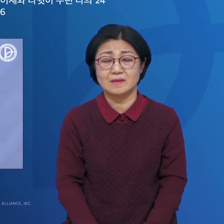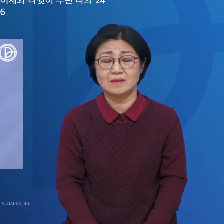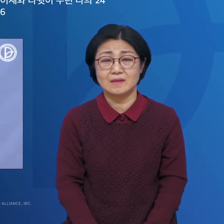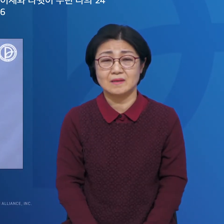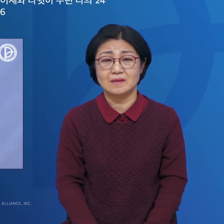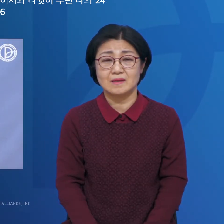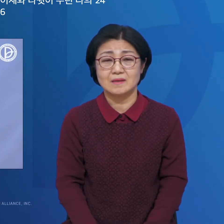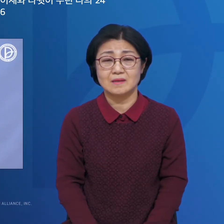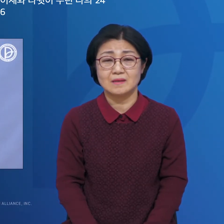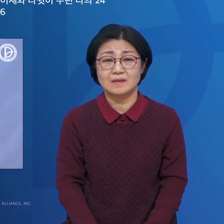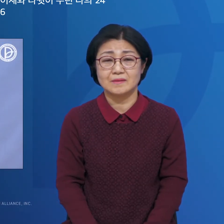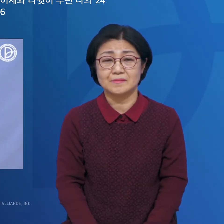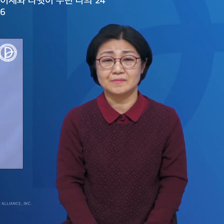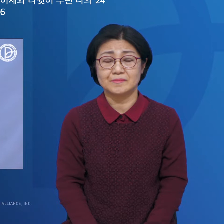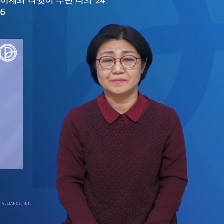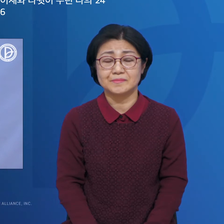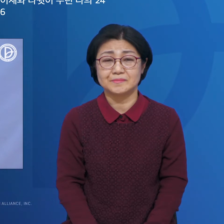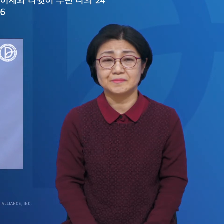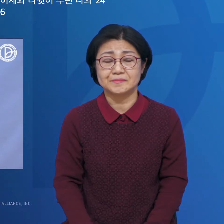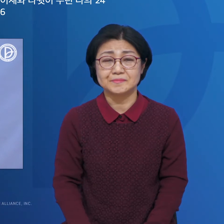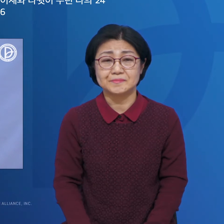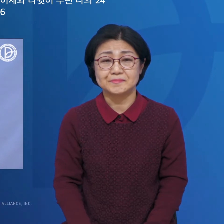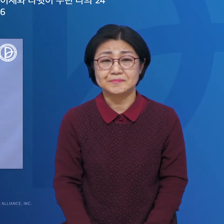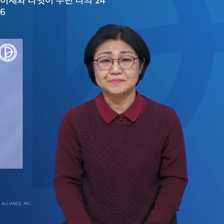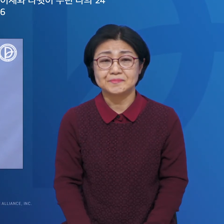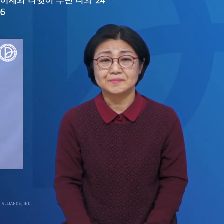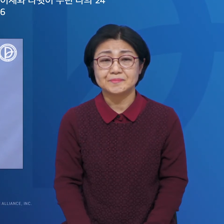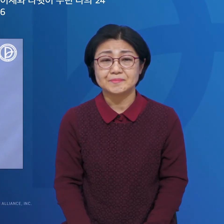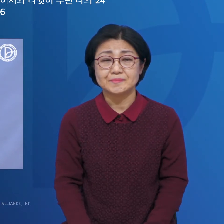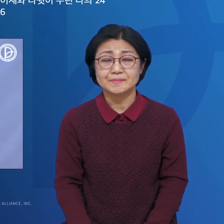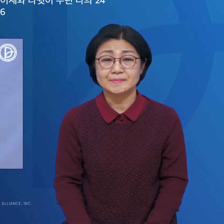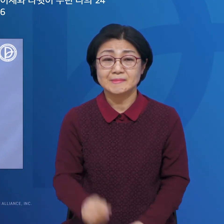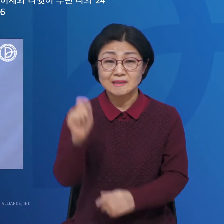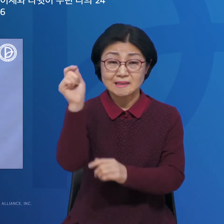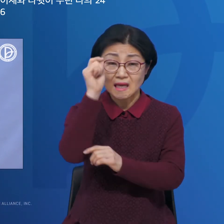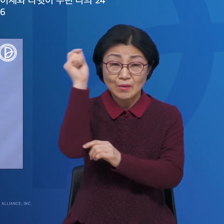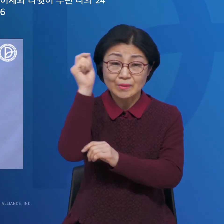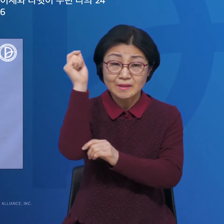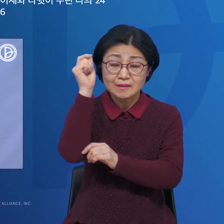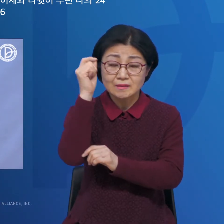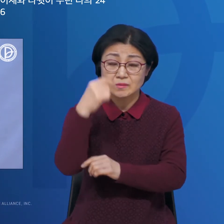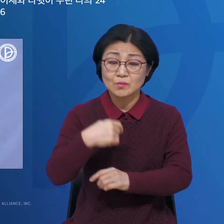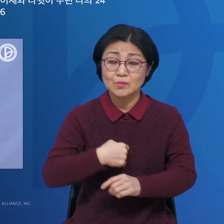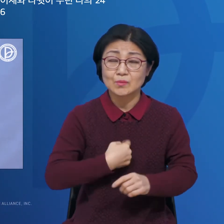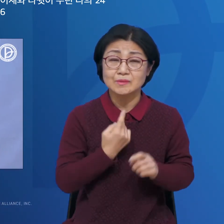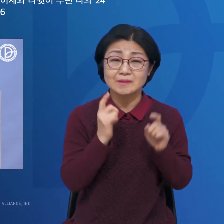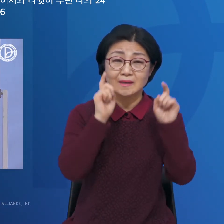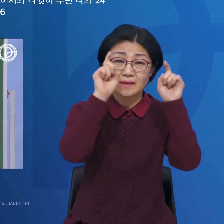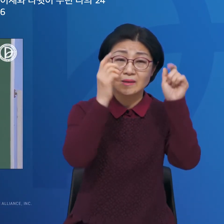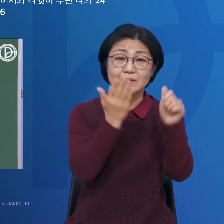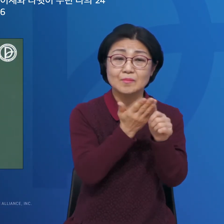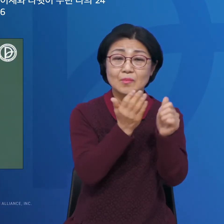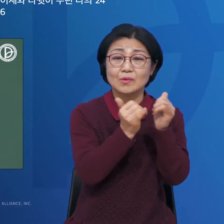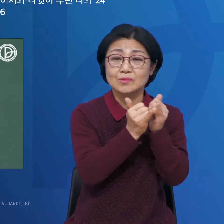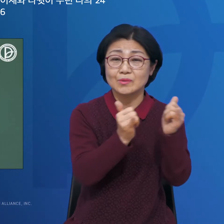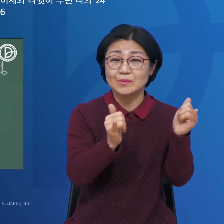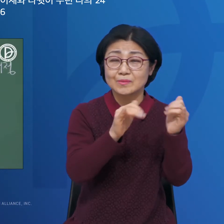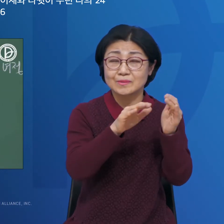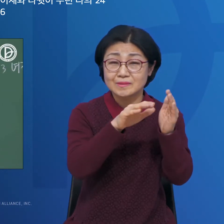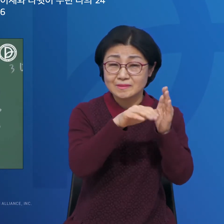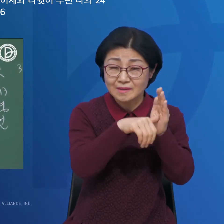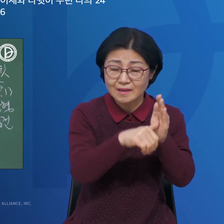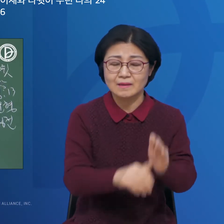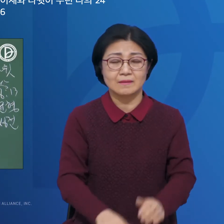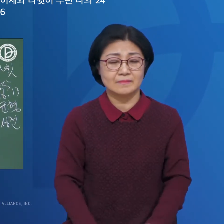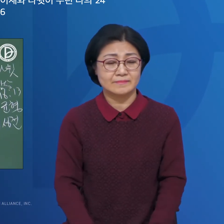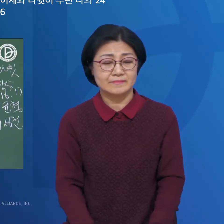about that. 어려움 이 혼자 목동으로 있을 때는 어떤 여정을 깨달는 거 하니까요. 아, 내가 여기서 심심하게 시간을